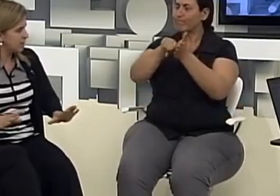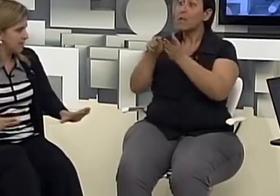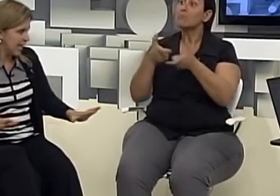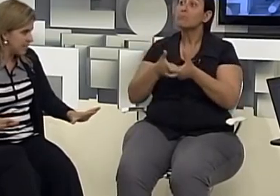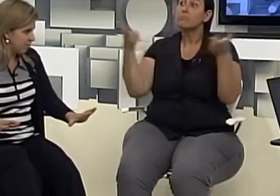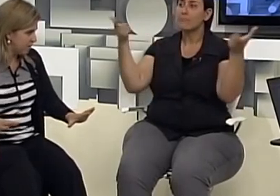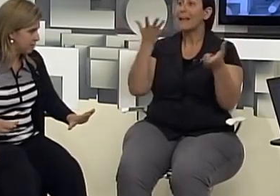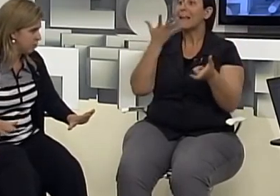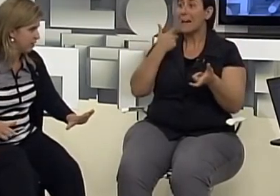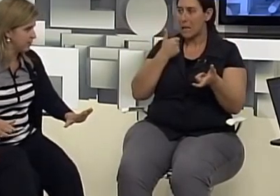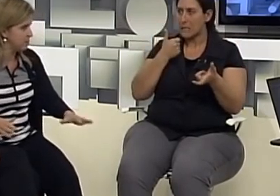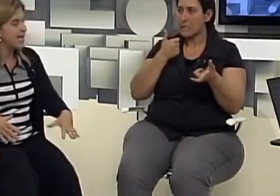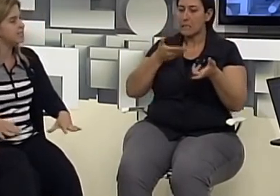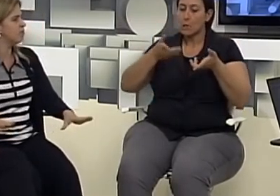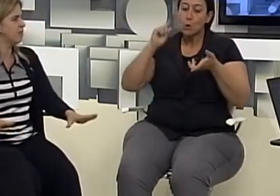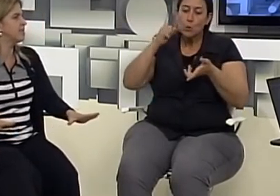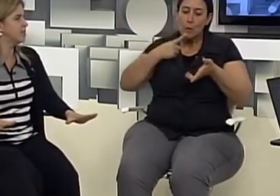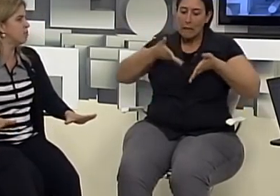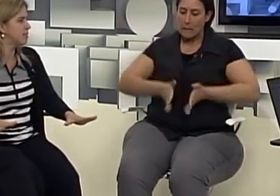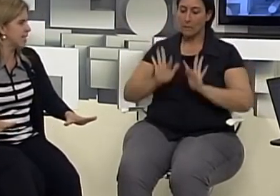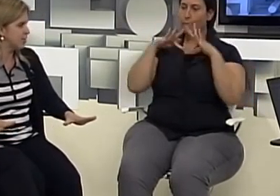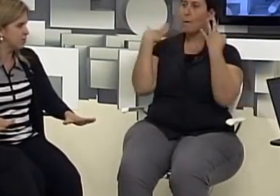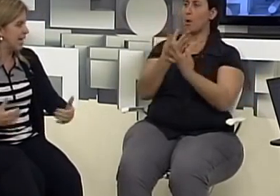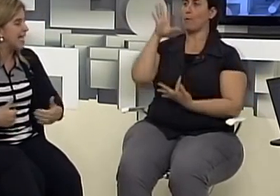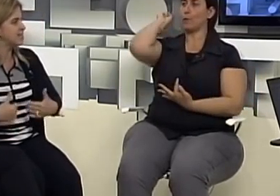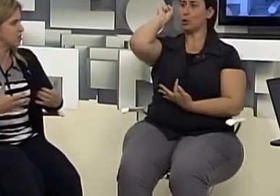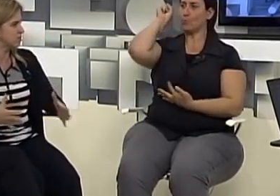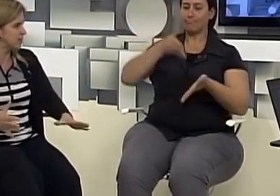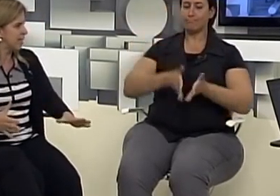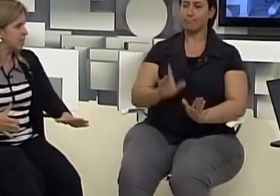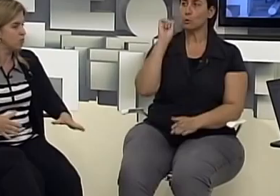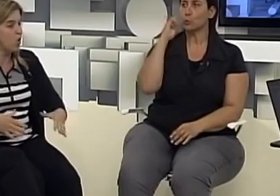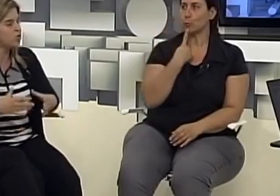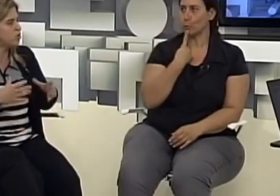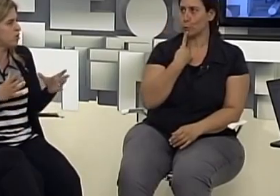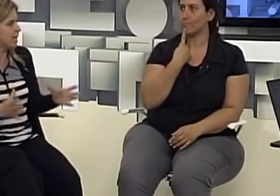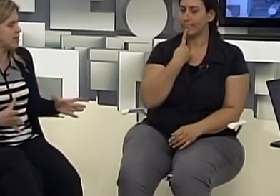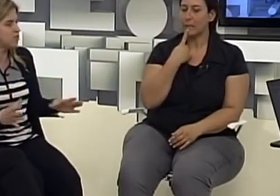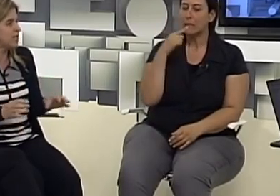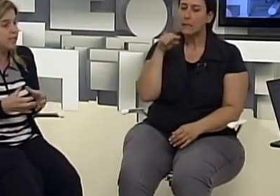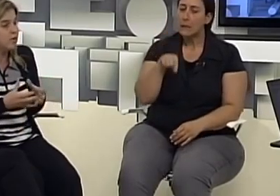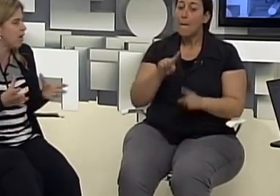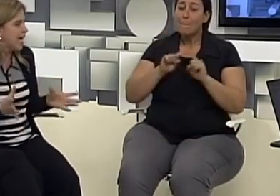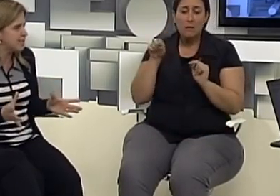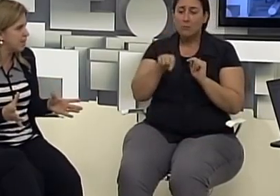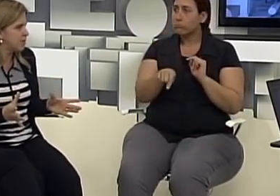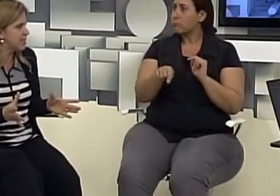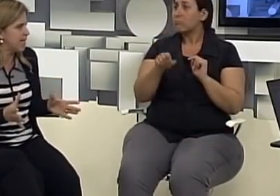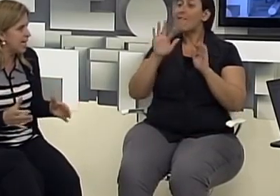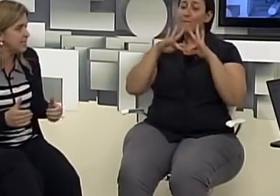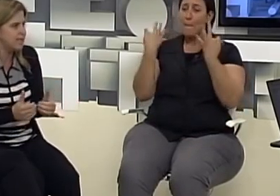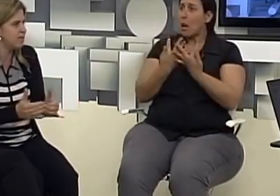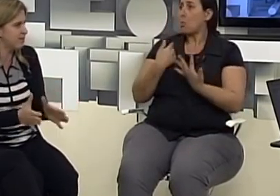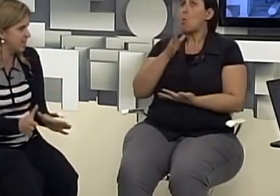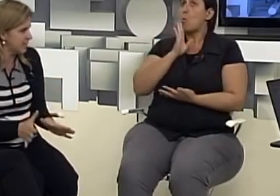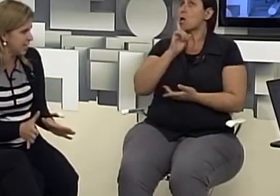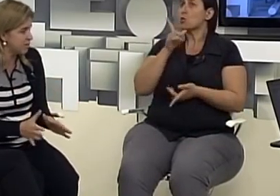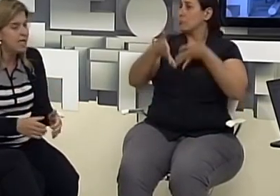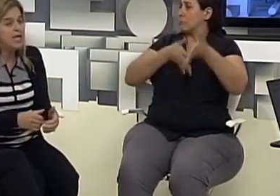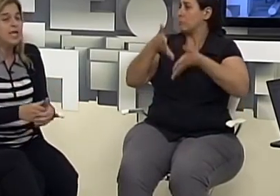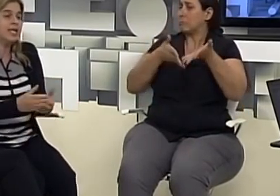crianças surdas que nascem em famílias ouvintes. Mais de 95% nascem, né, num outro contexto que não conhece a língua de sinais e que não